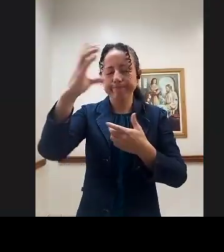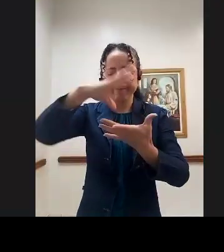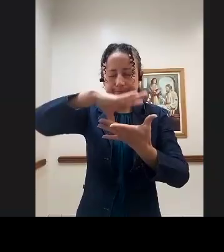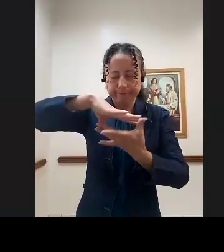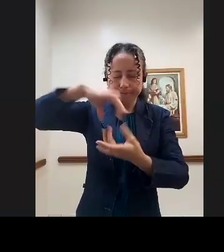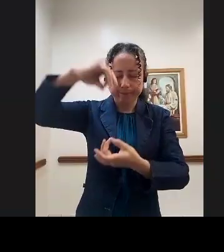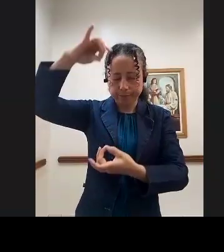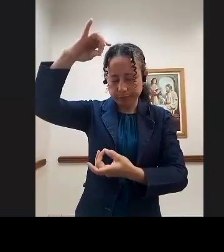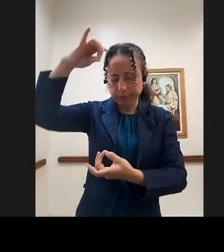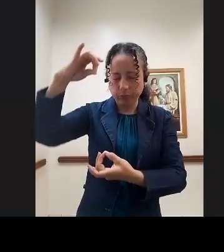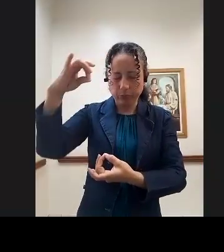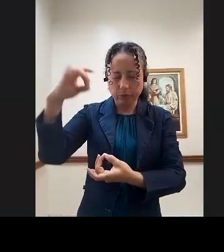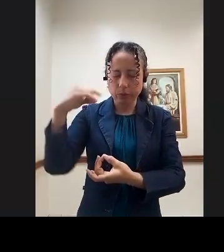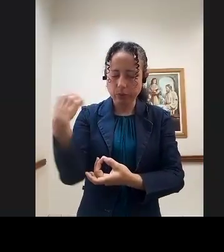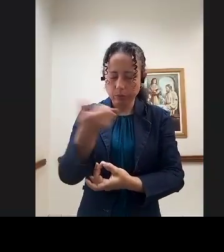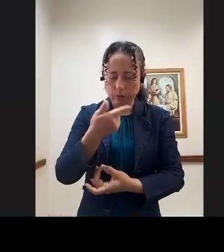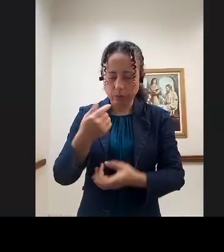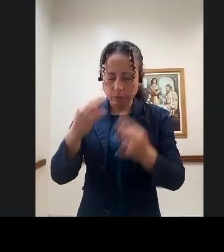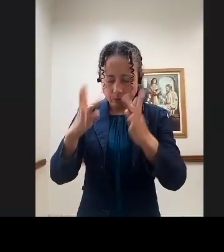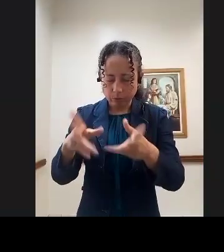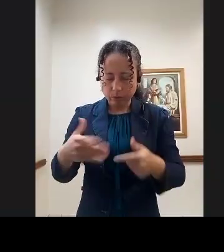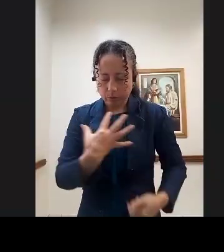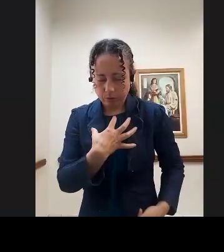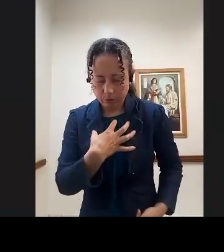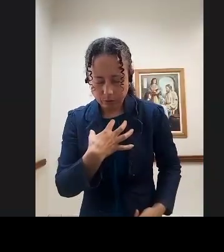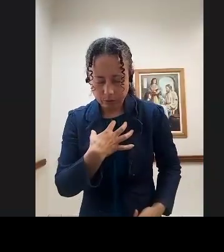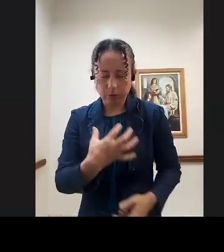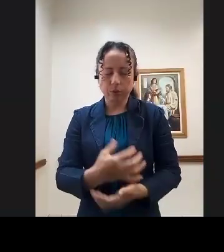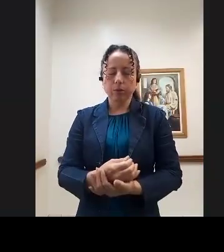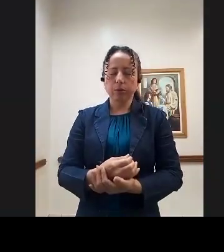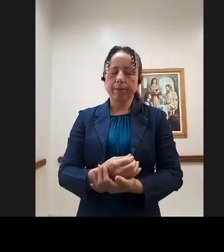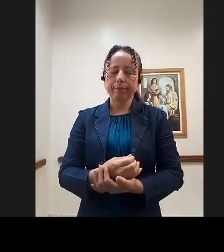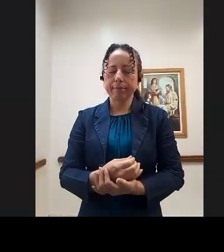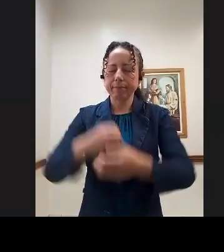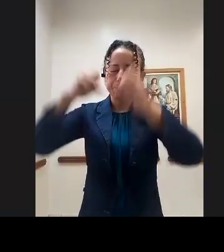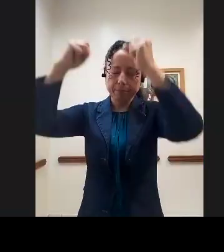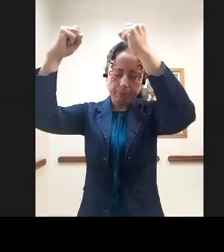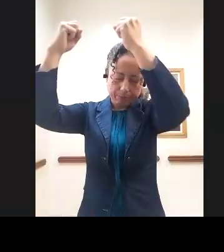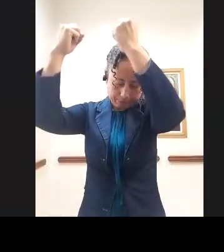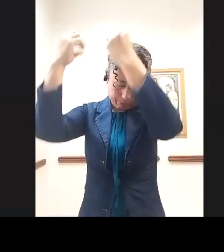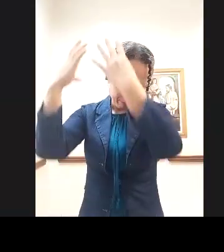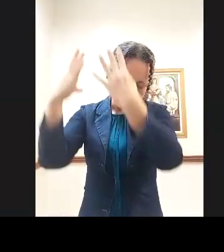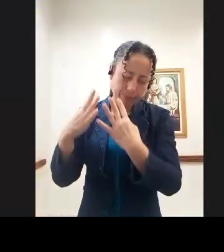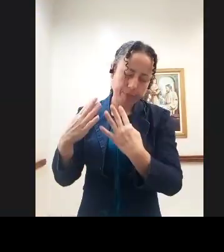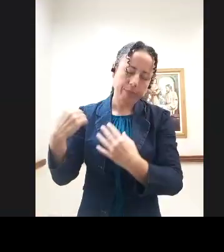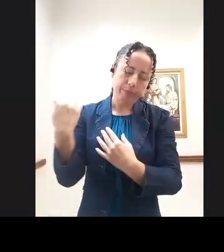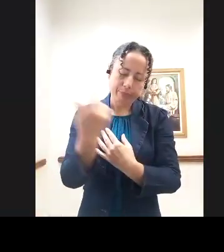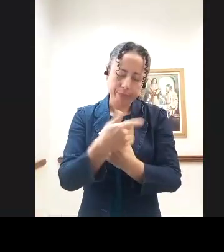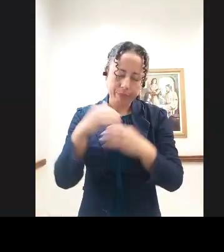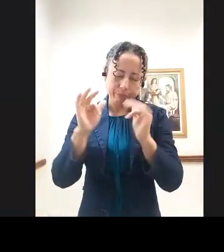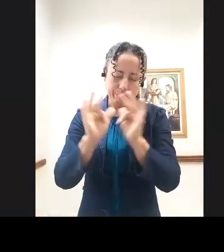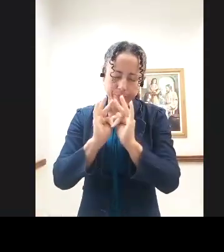na tua casa. Te pedimos que abençoes nossas vidas, nossas famílias, nossos filhos, nossos